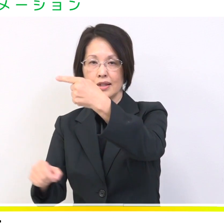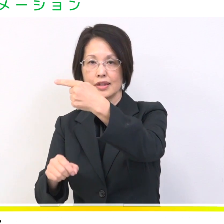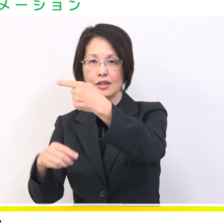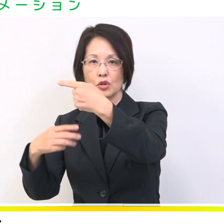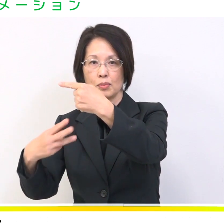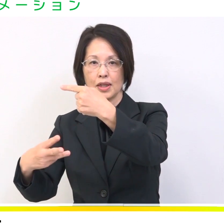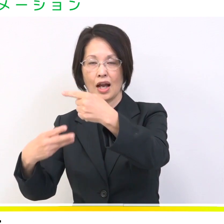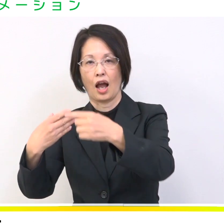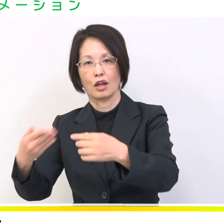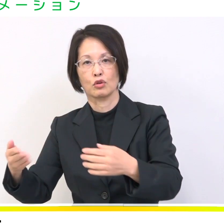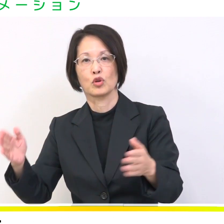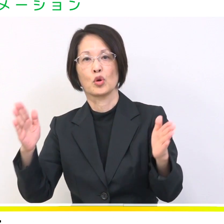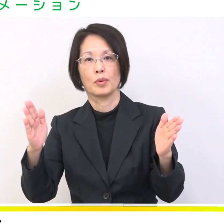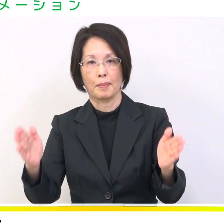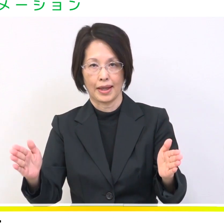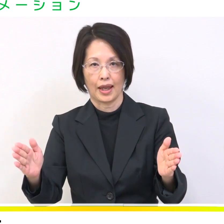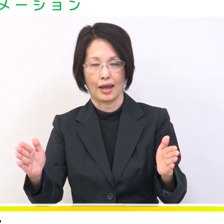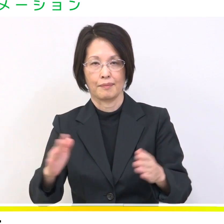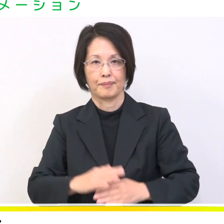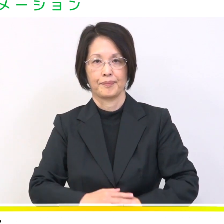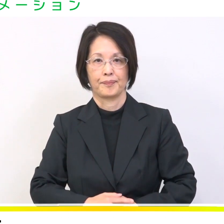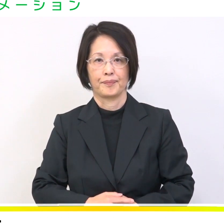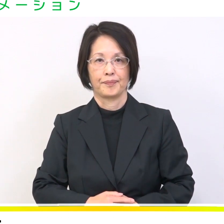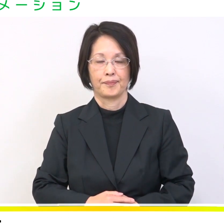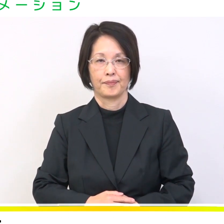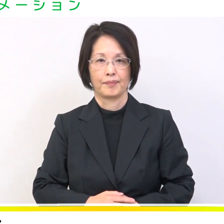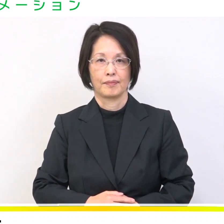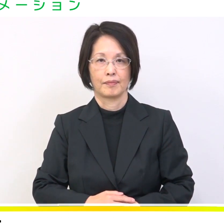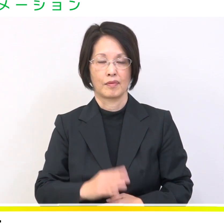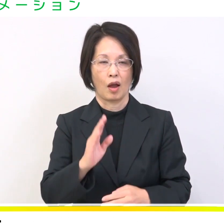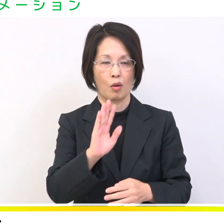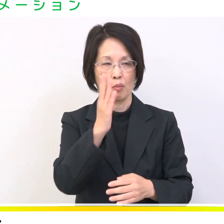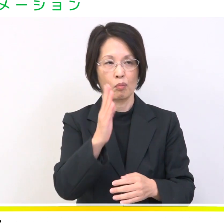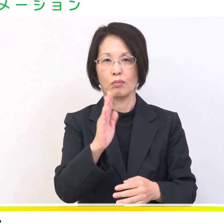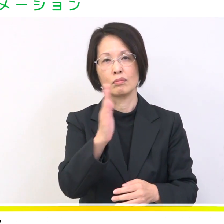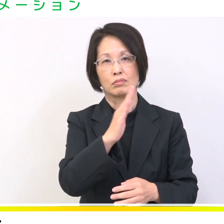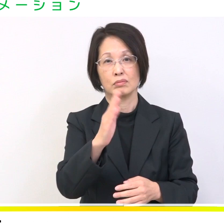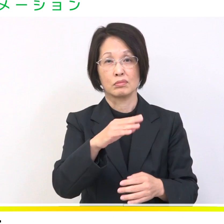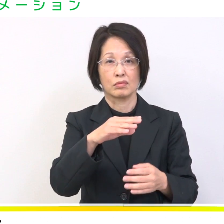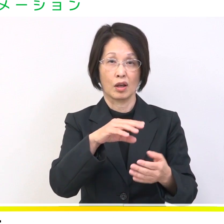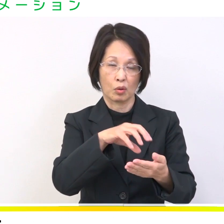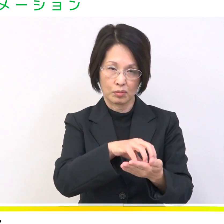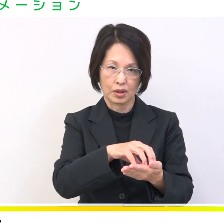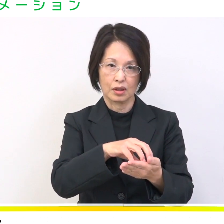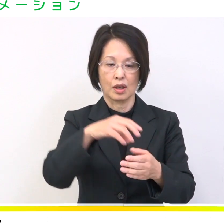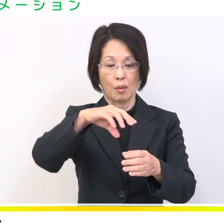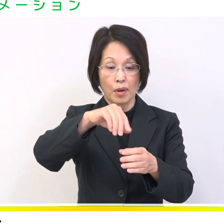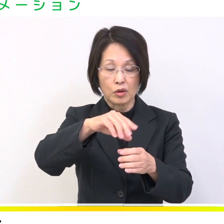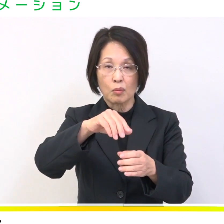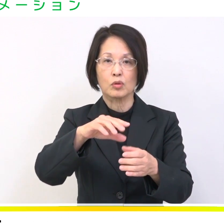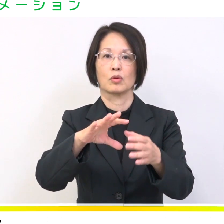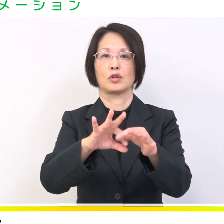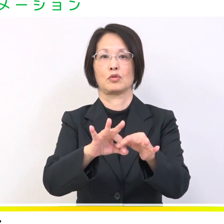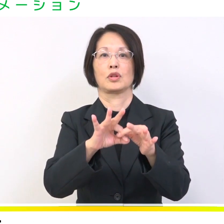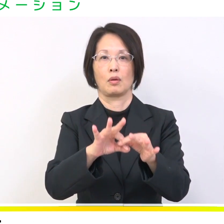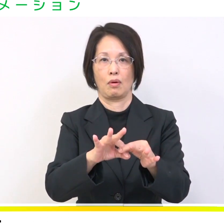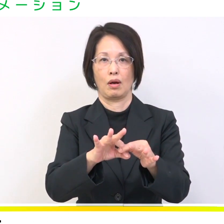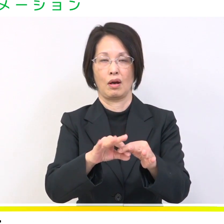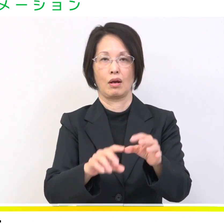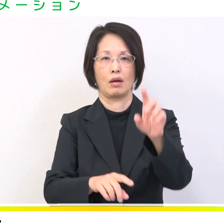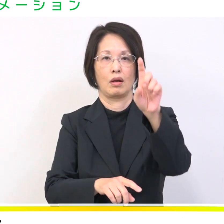1月3日水曜日まで不燃ごみペットボトルについて